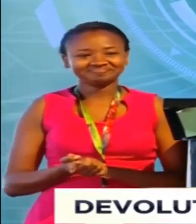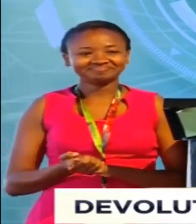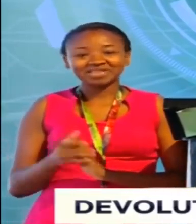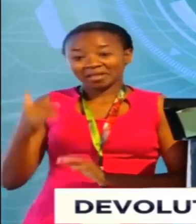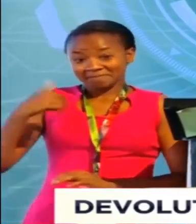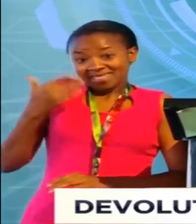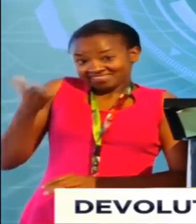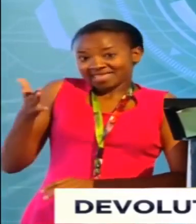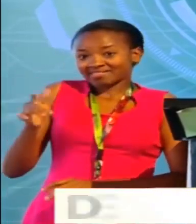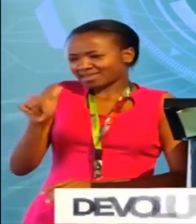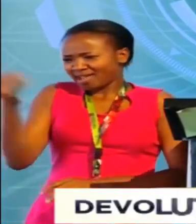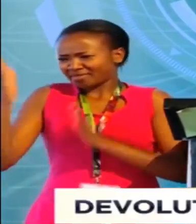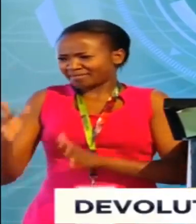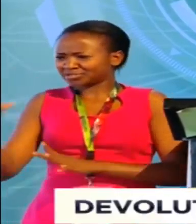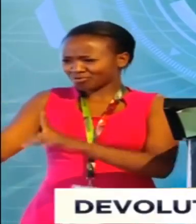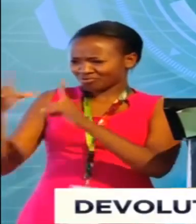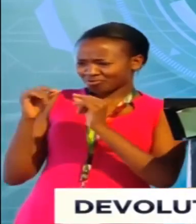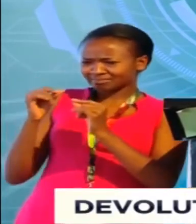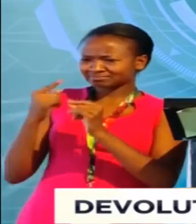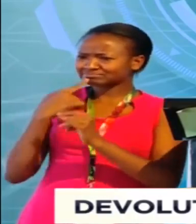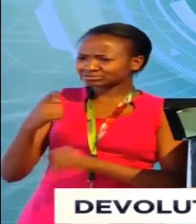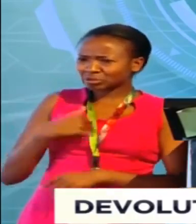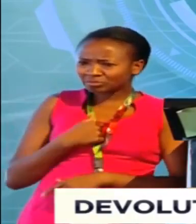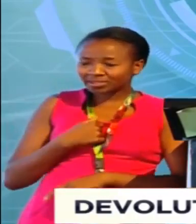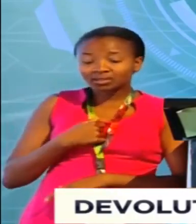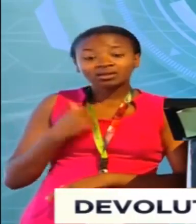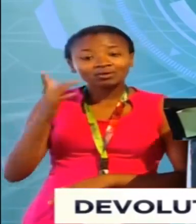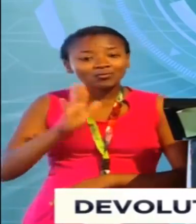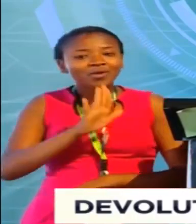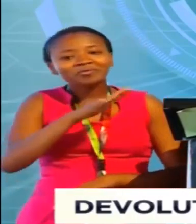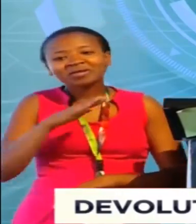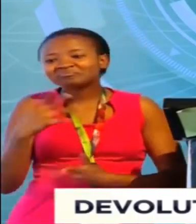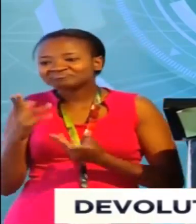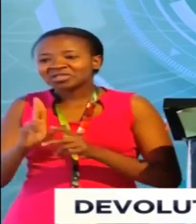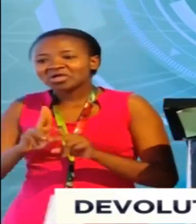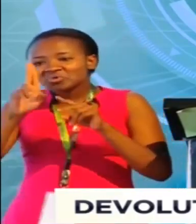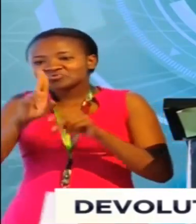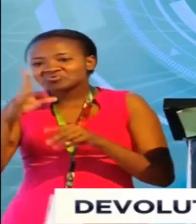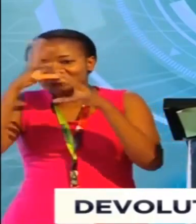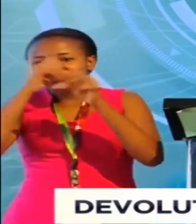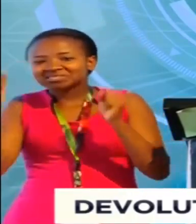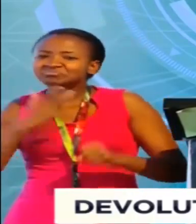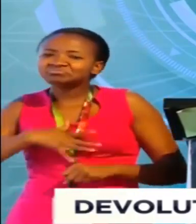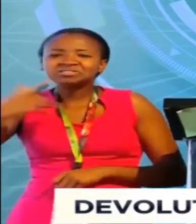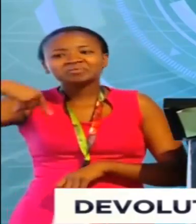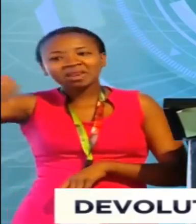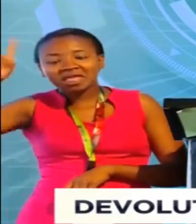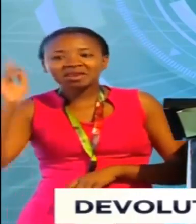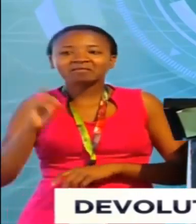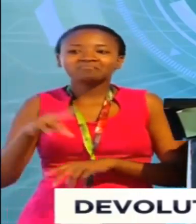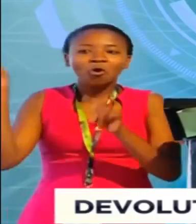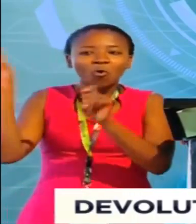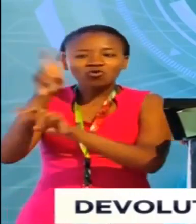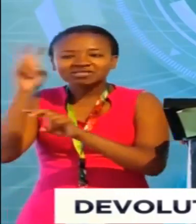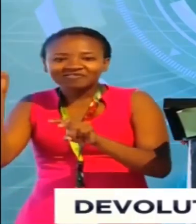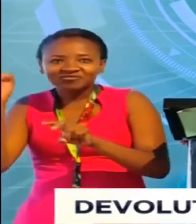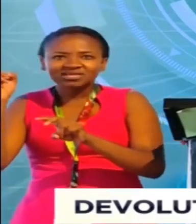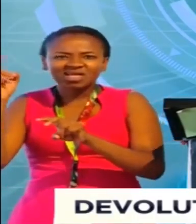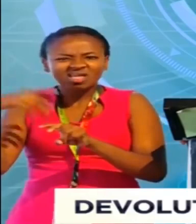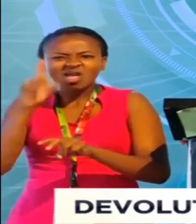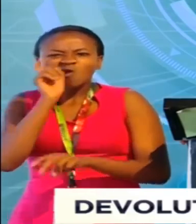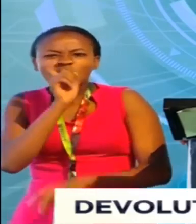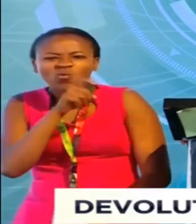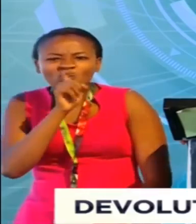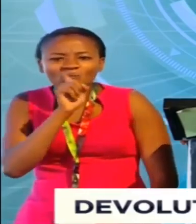Mtu ananiambia, sasa rais wewe wende utafute sijui